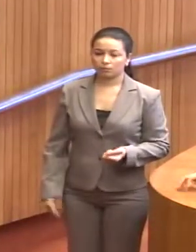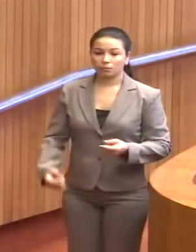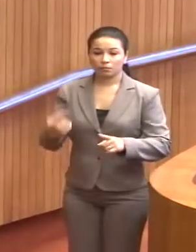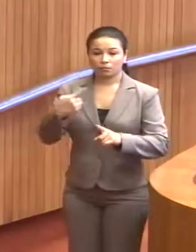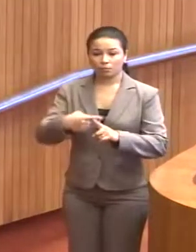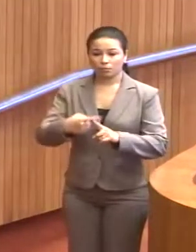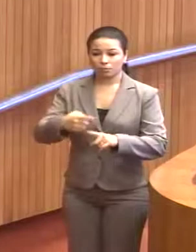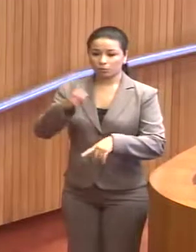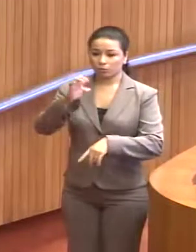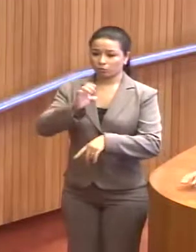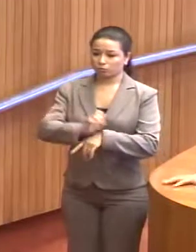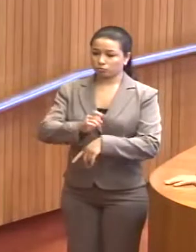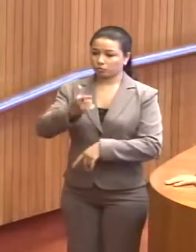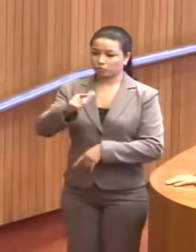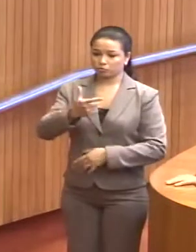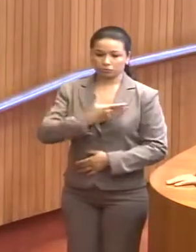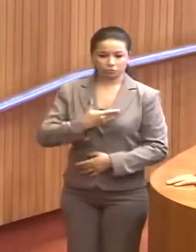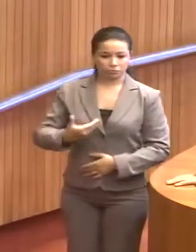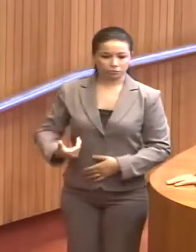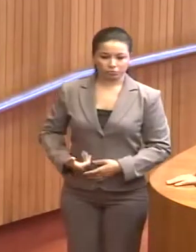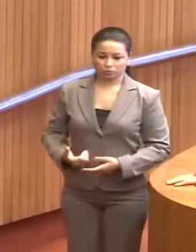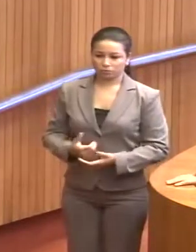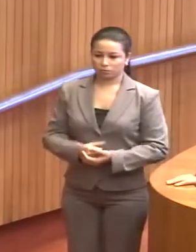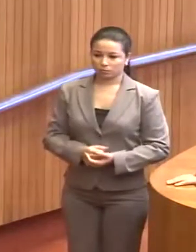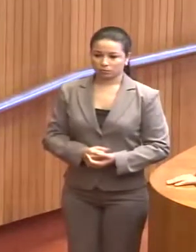porque o Estado não tem mais governo,